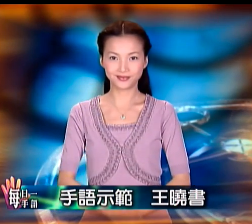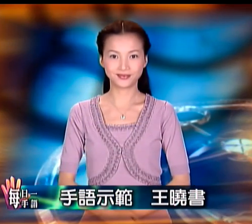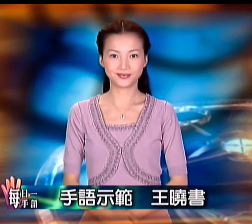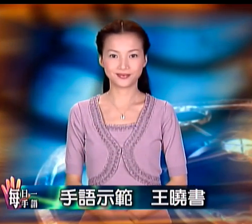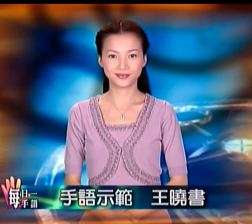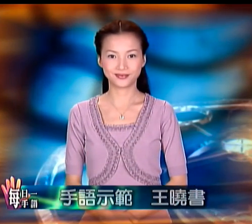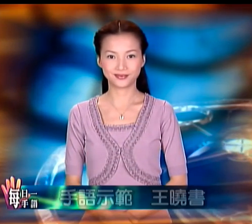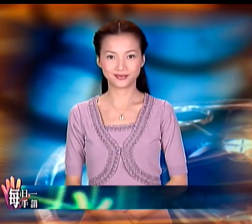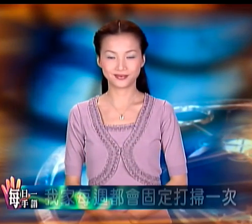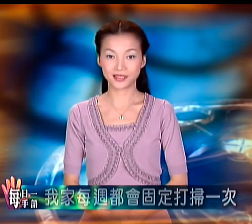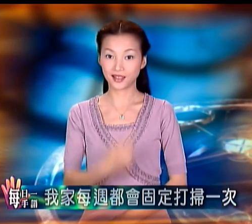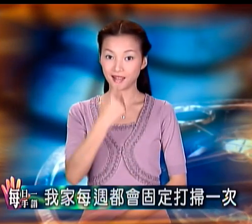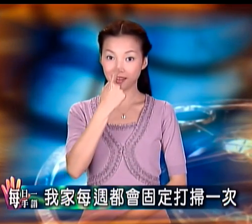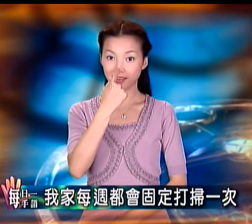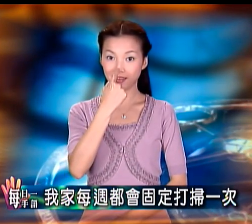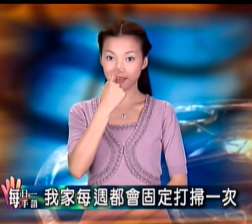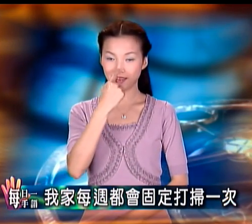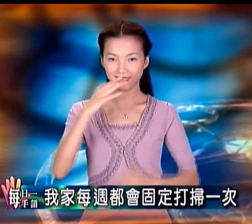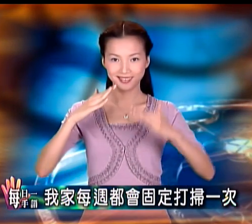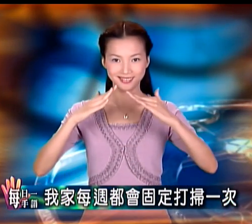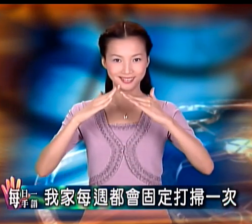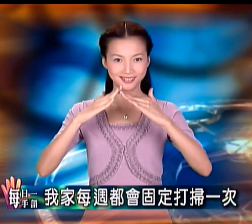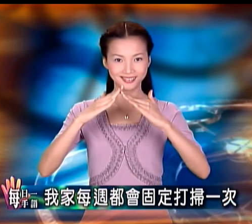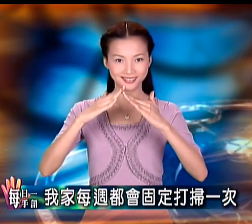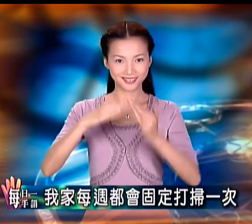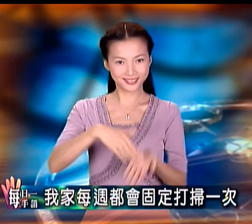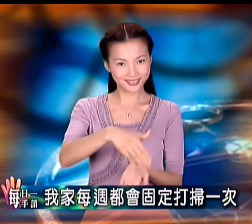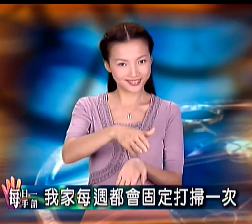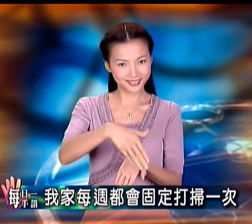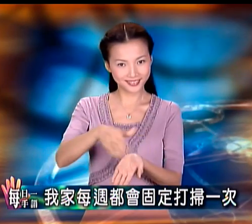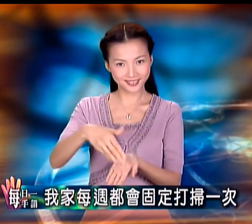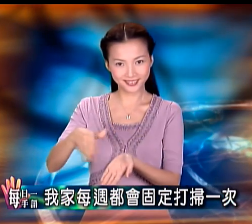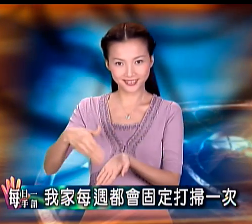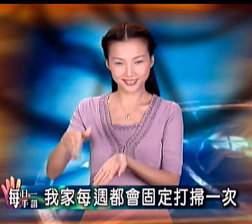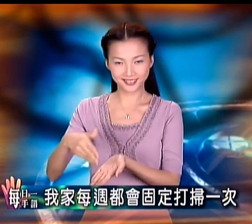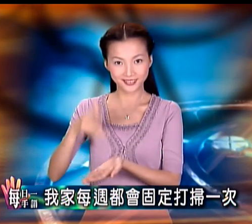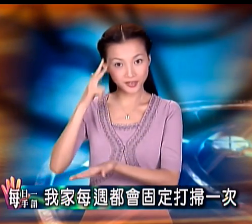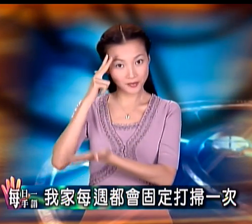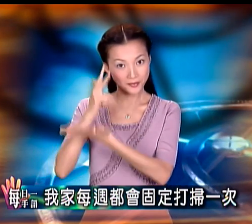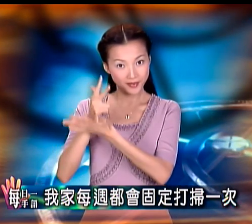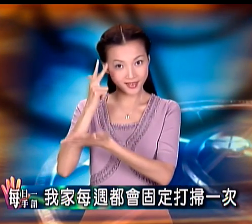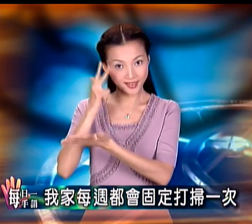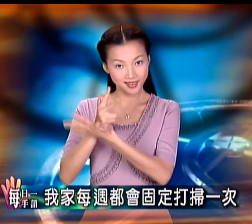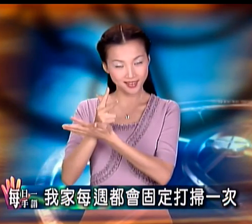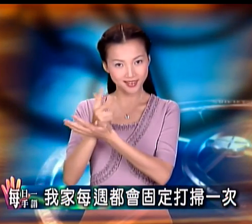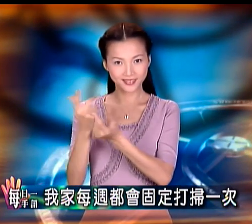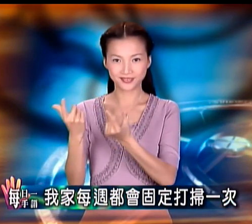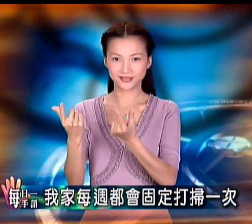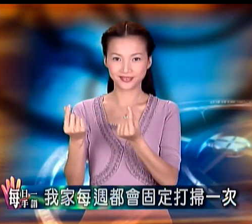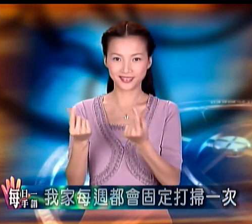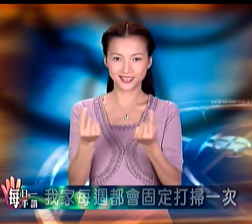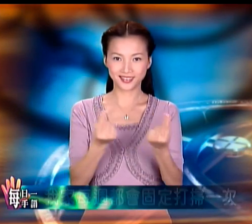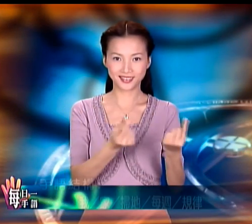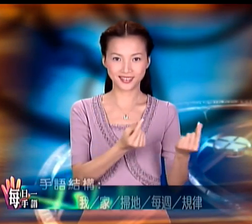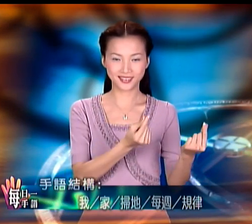手语。我家每周都会固定打扫一次。手语的结构